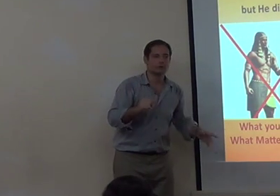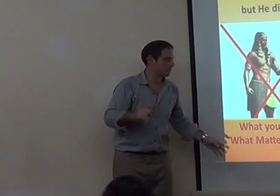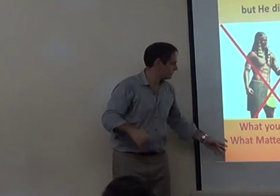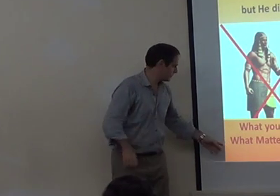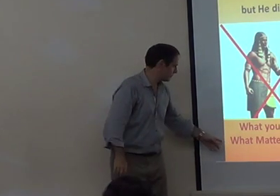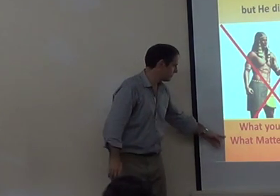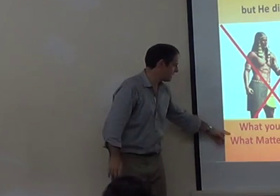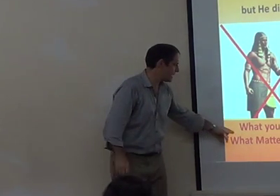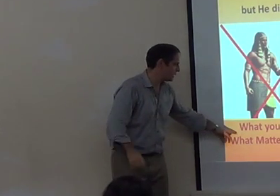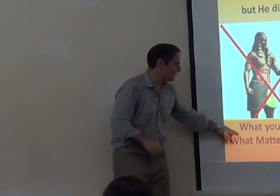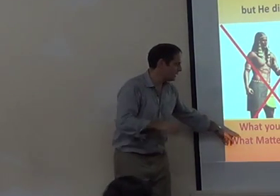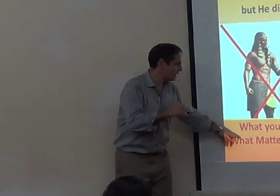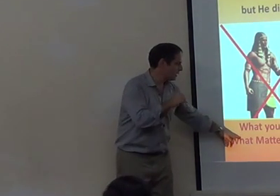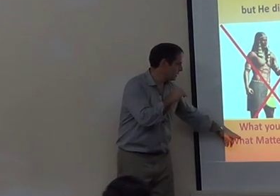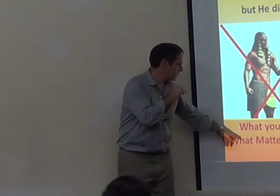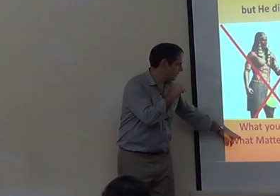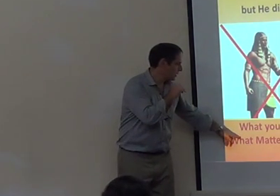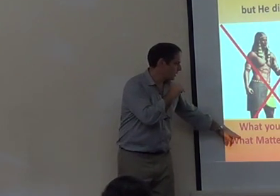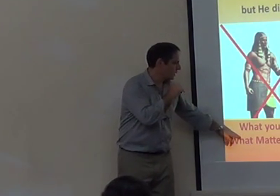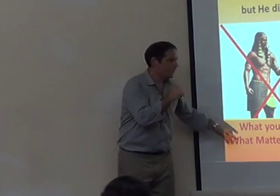último. Mira.